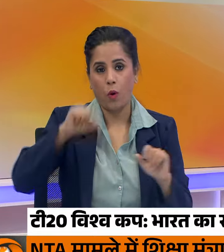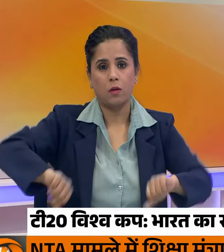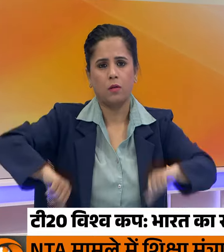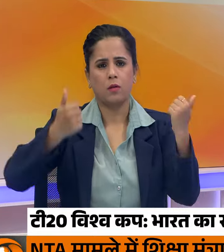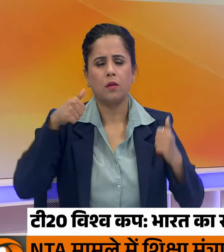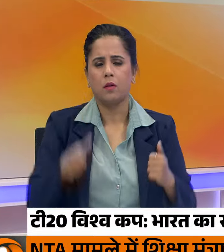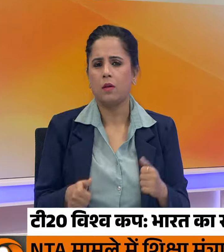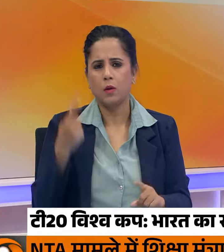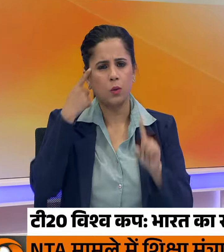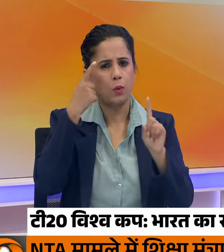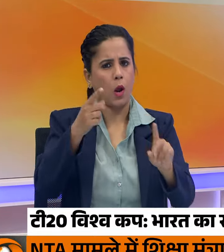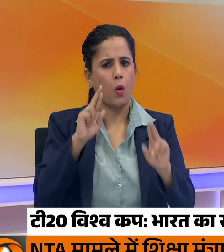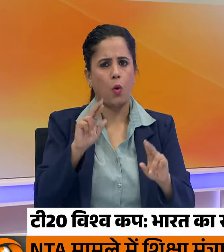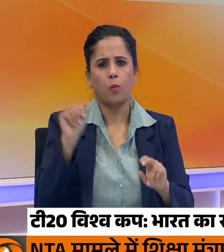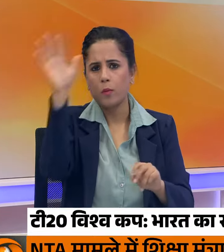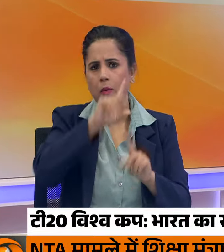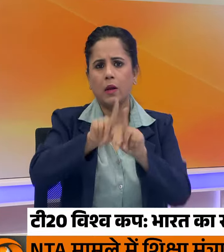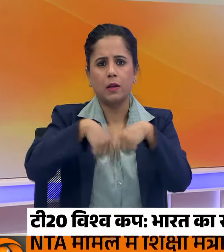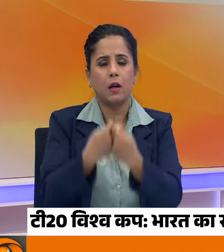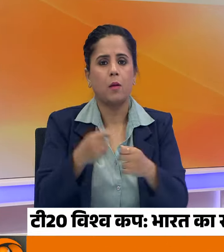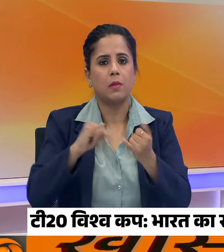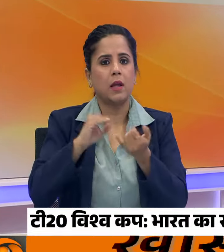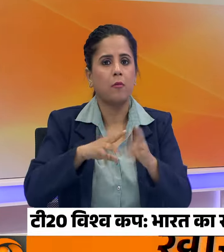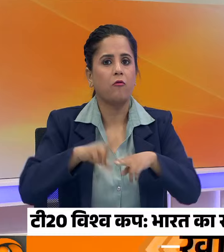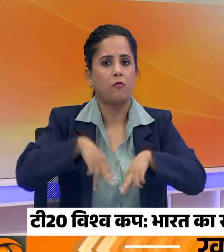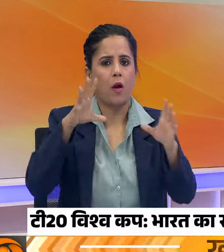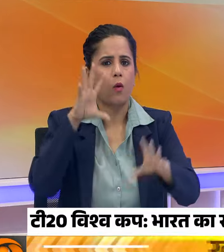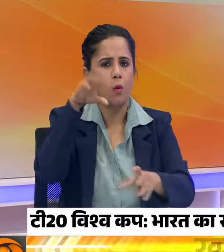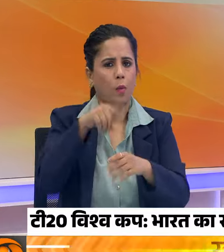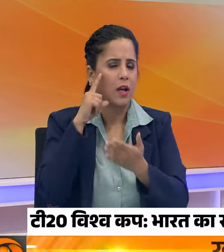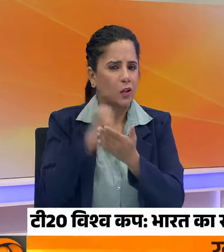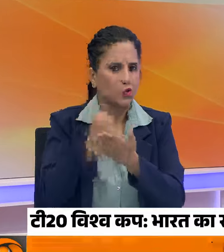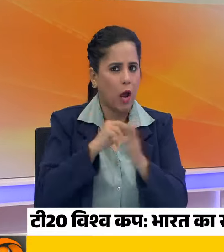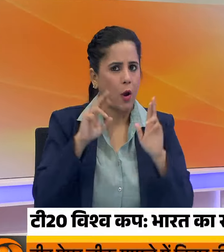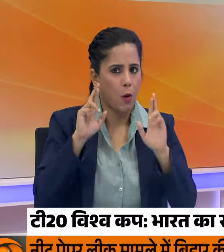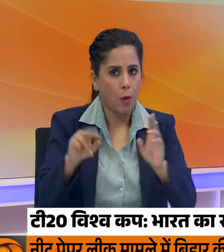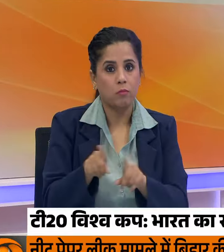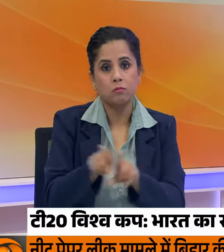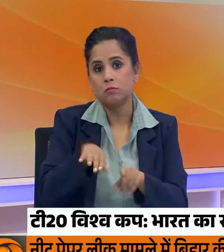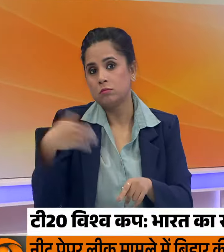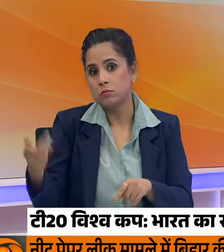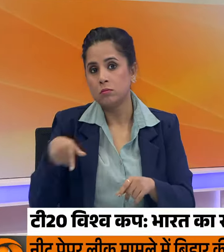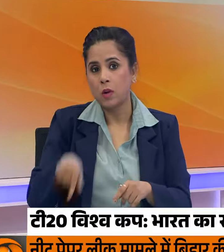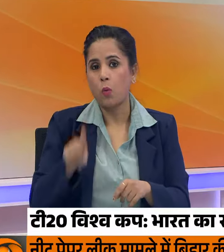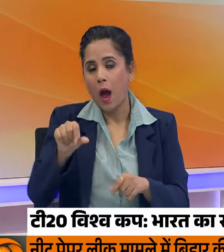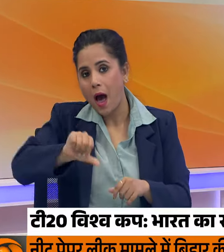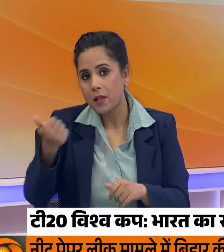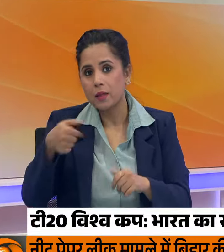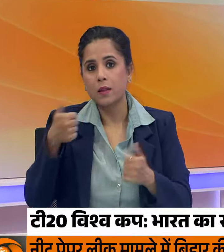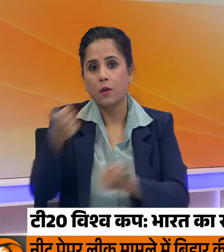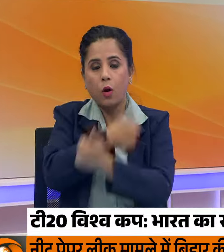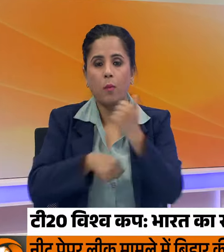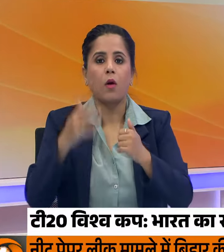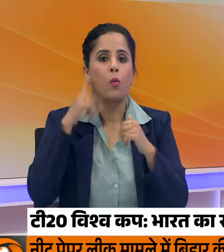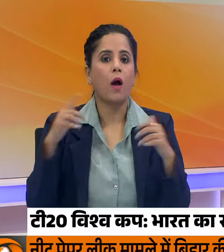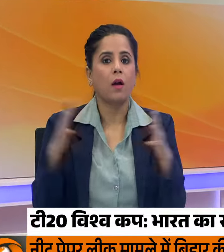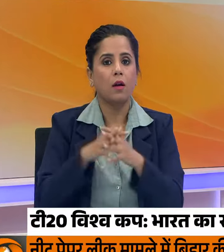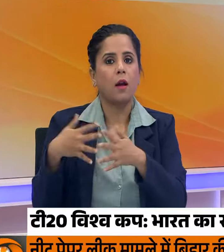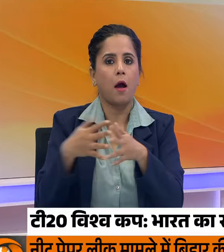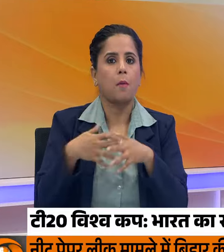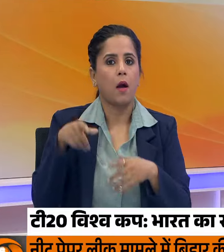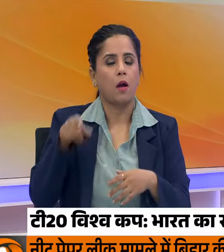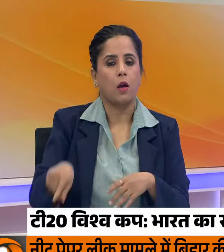के साथ टीम इंडिया की सेमीफाइनल में जगह बनाने पर होगी नजर तो वहीं एक अन्य मुकाबले में वेस्ट इंडीज ने अमेरिका को